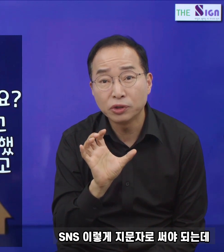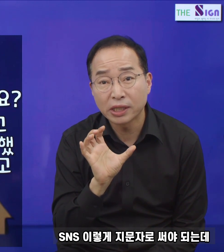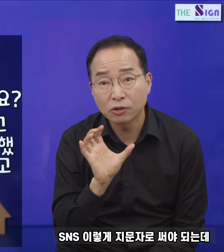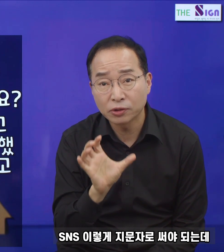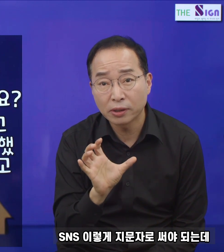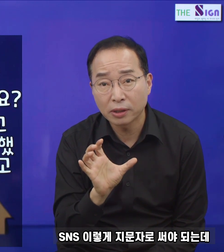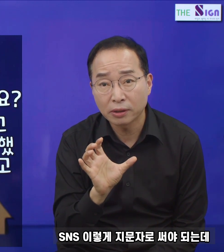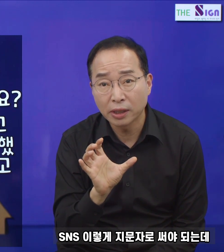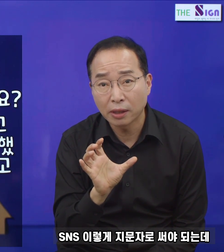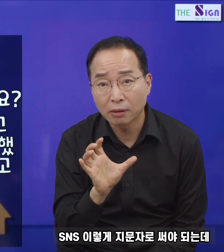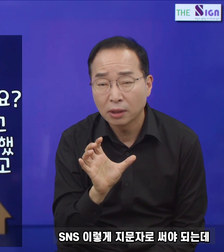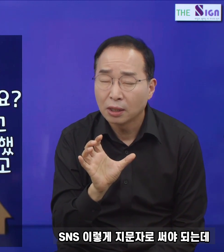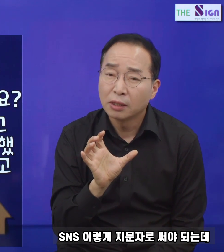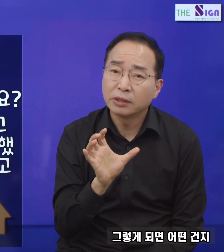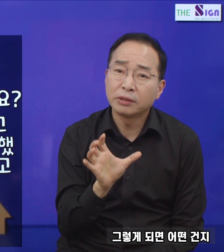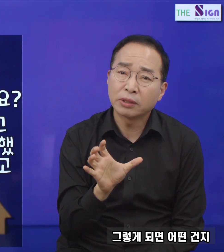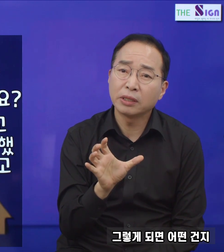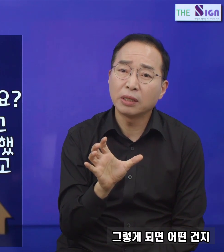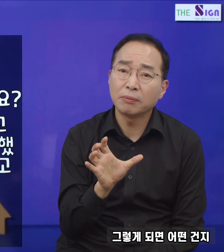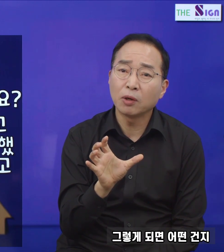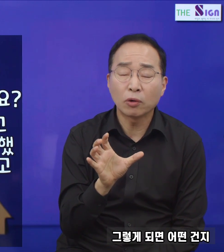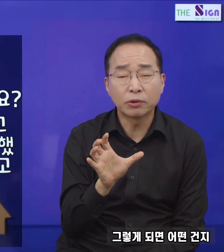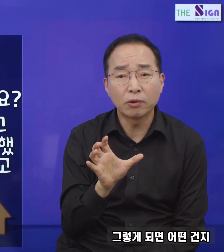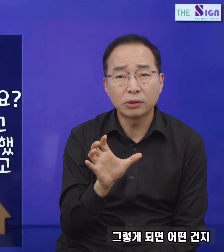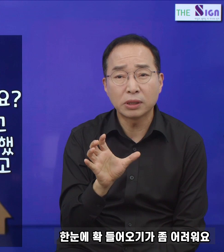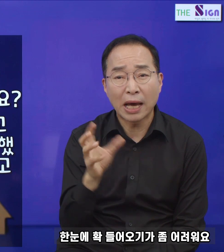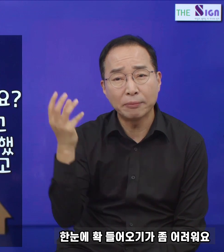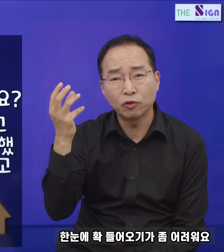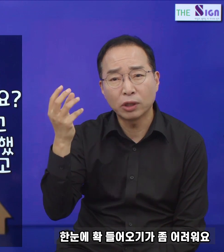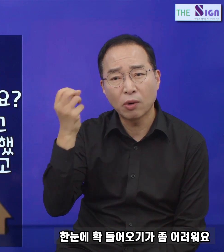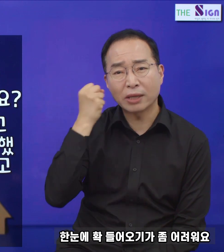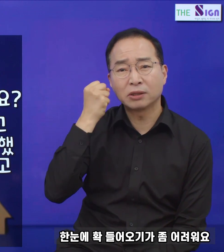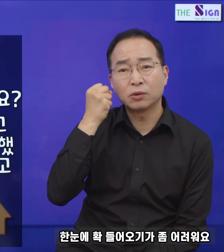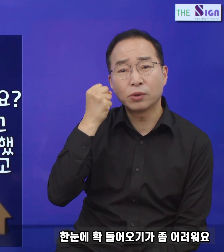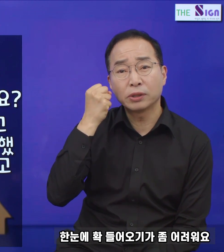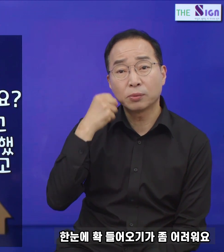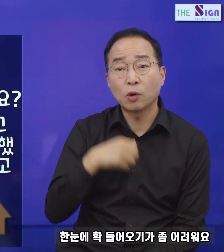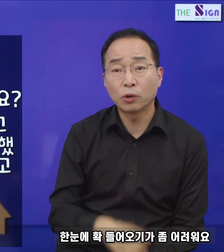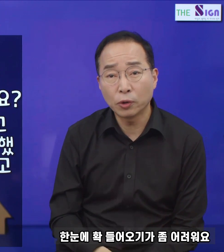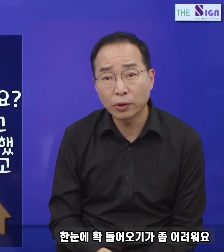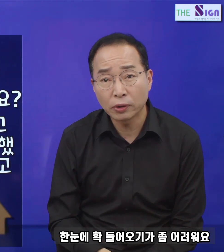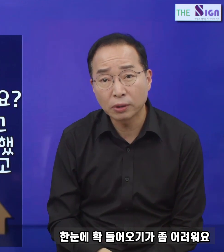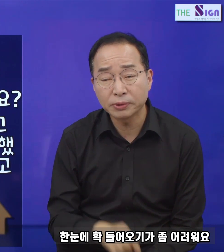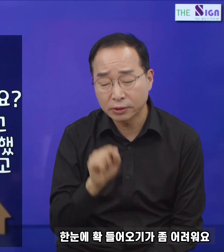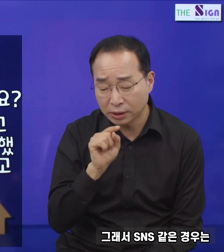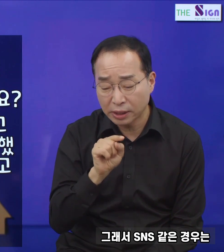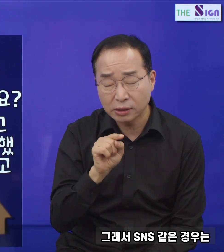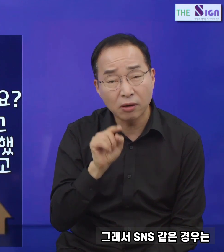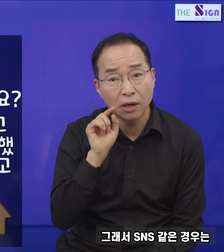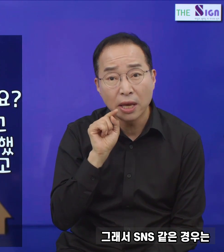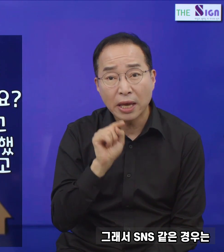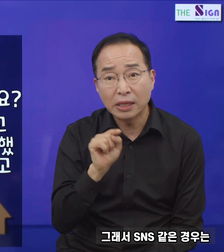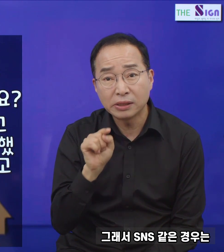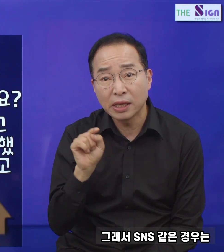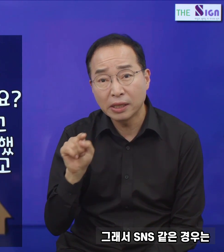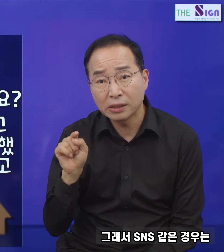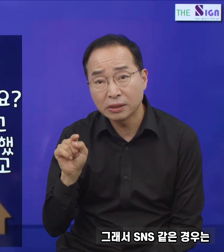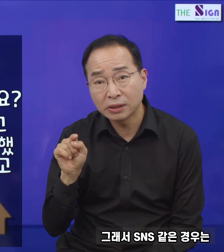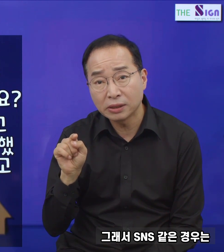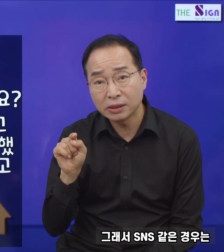지문자로 써야 되는데 그렇게 되면 어떤 건지 한눈에 확 들어오기가 좀 어려워요. 그래서 SNS